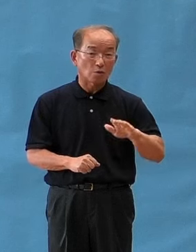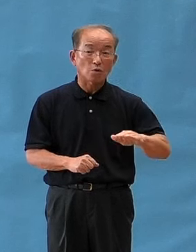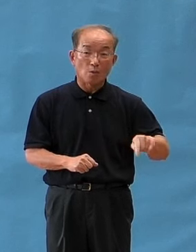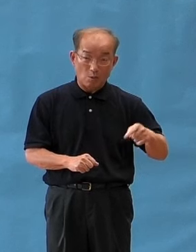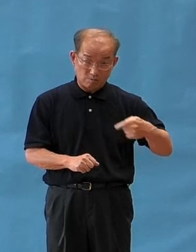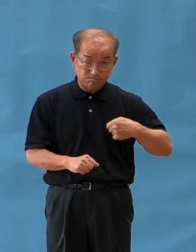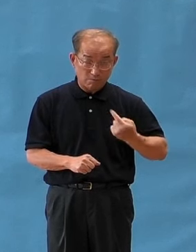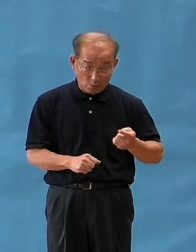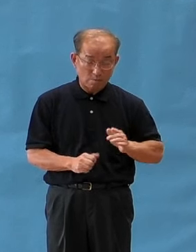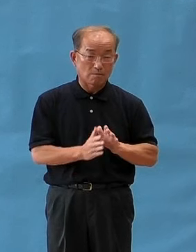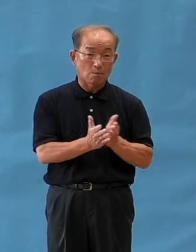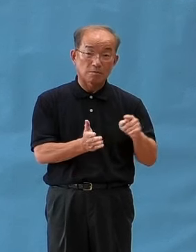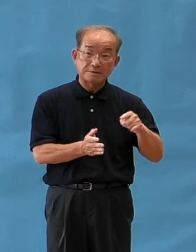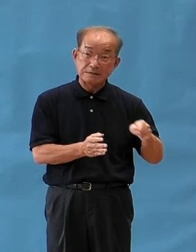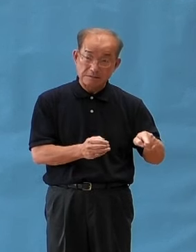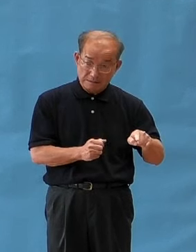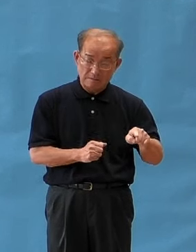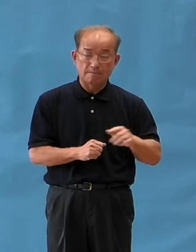その、